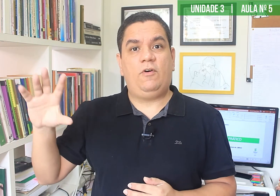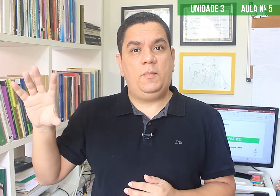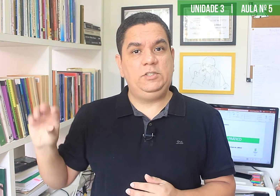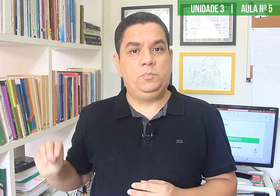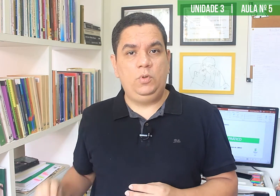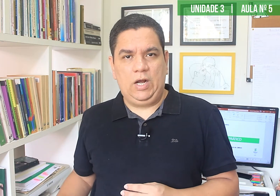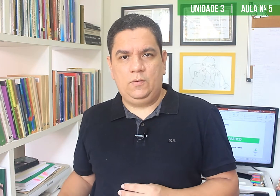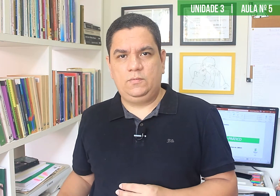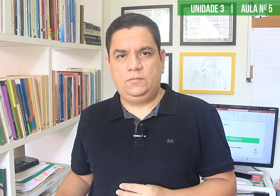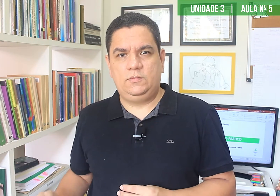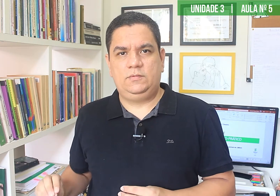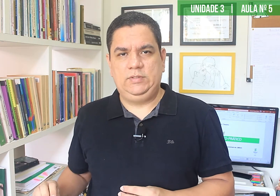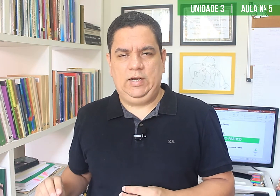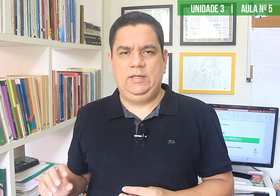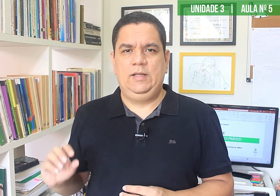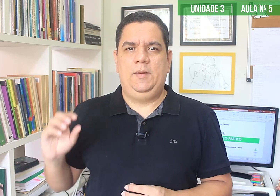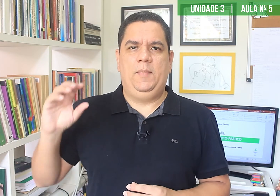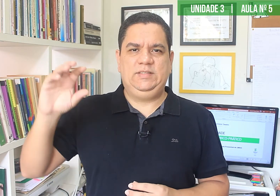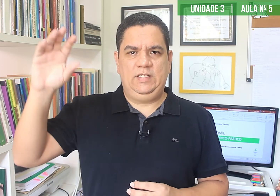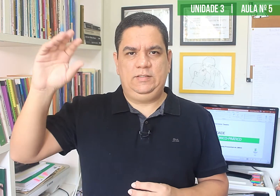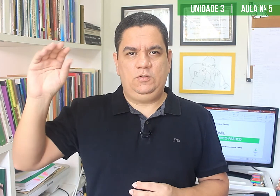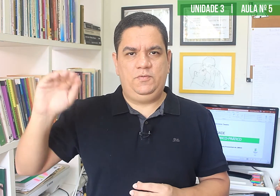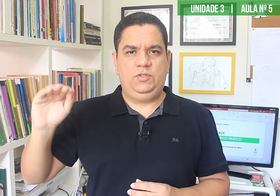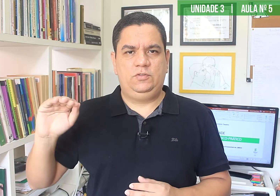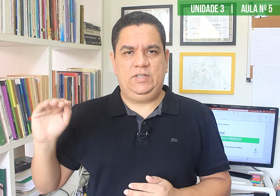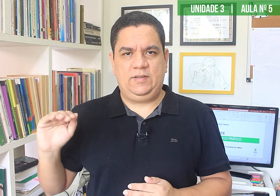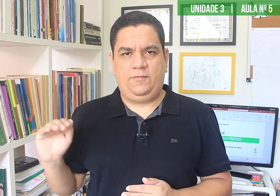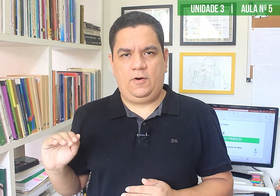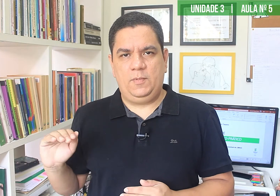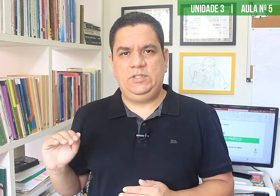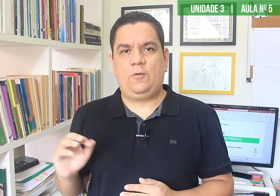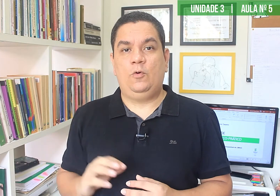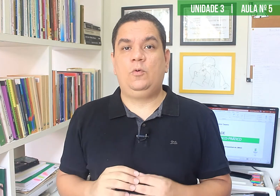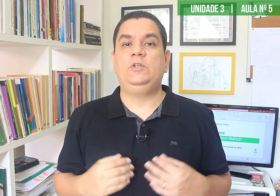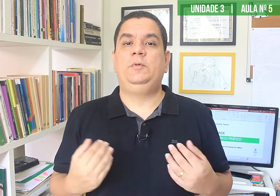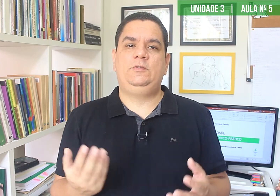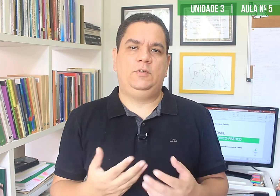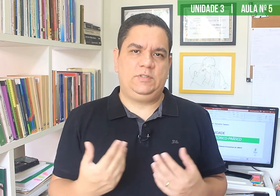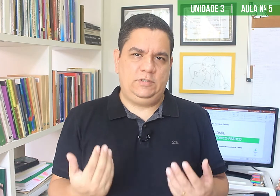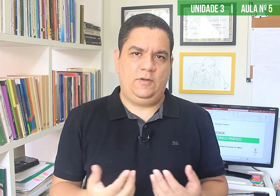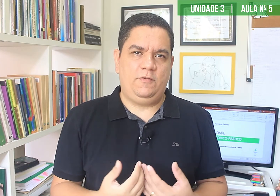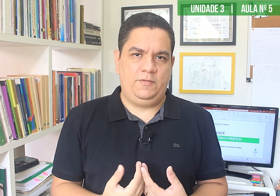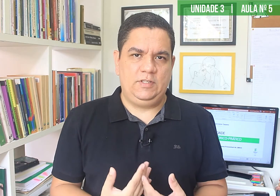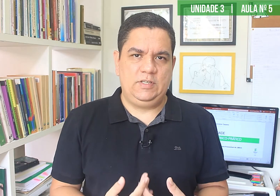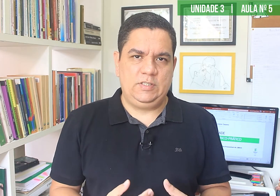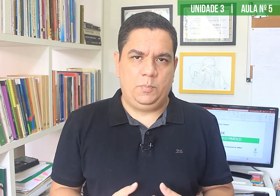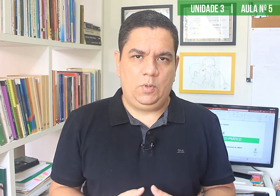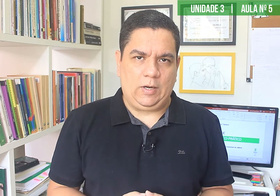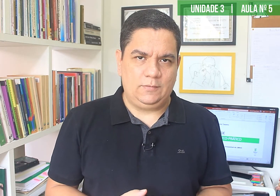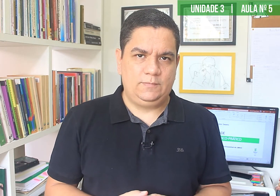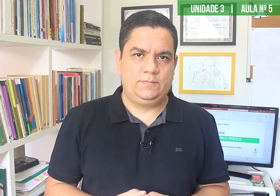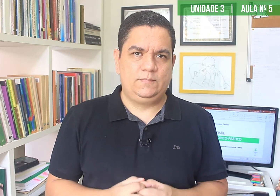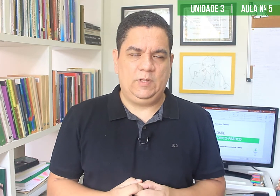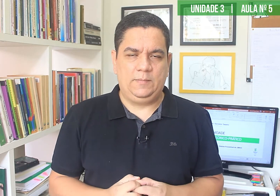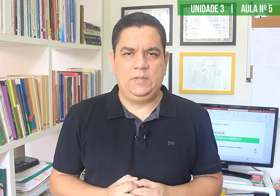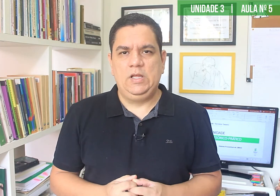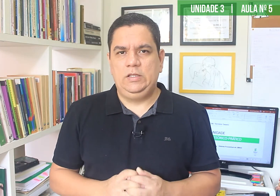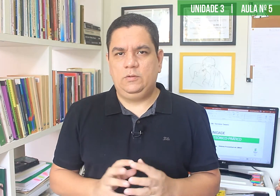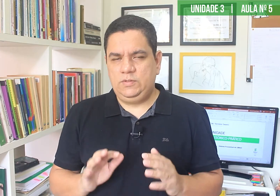formas de plural, tá? Mas eles são divididos dessa forma de acordo com as pessoas que estão envolvidas nesse plural, tá? Então o